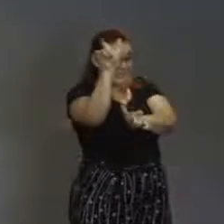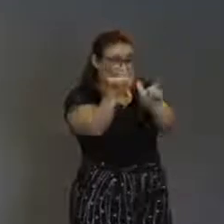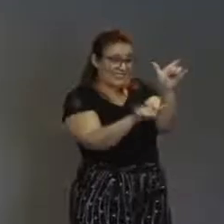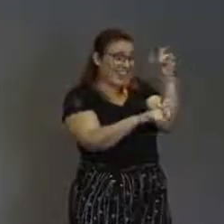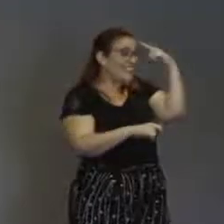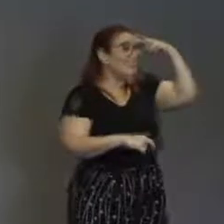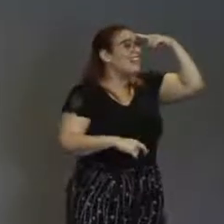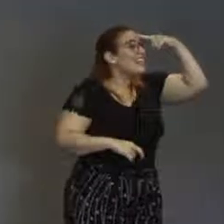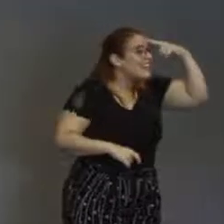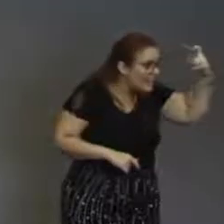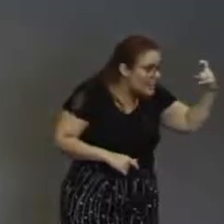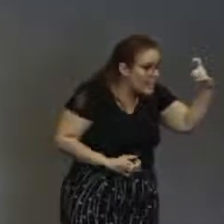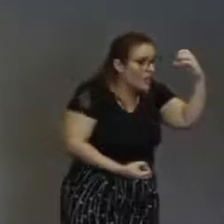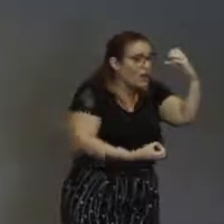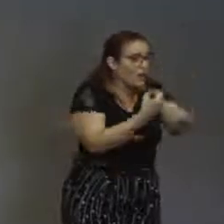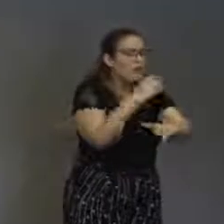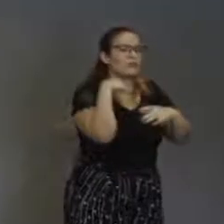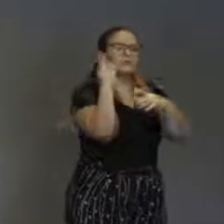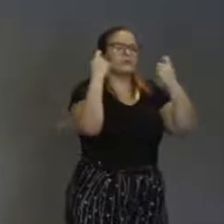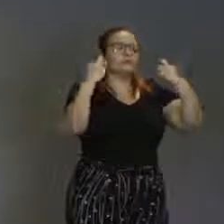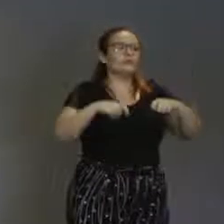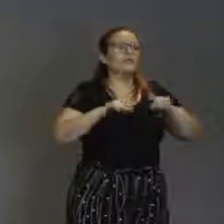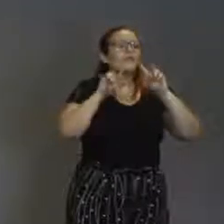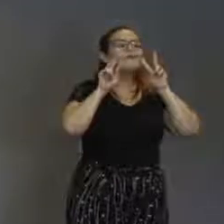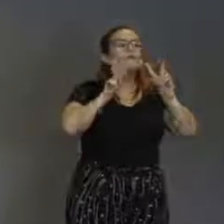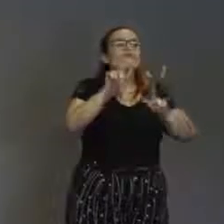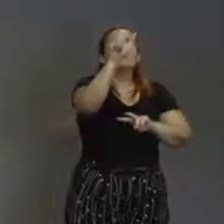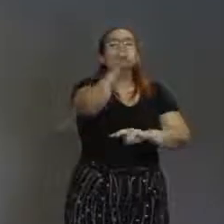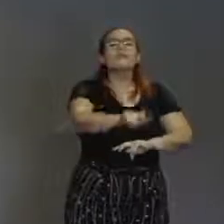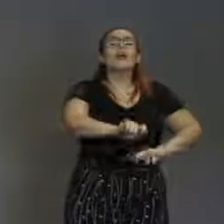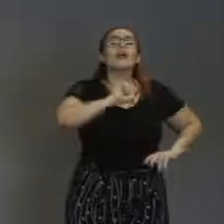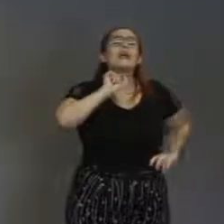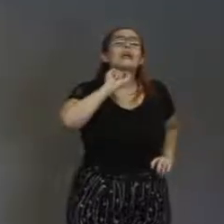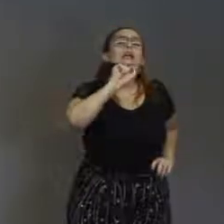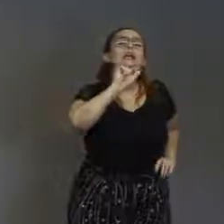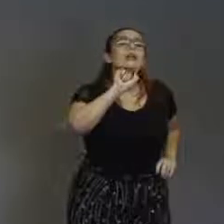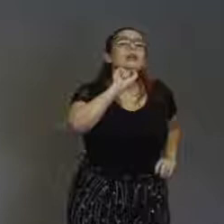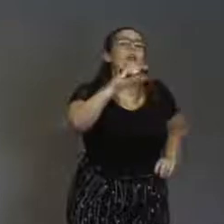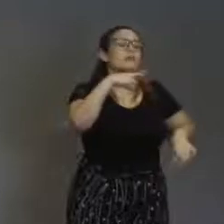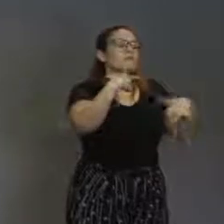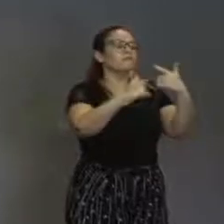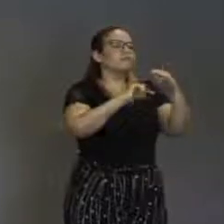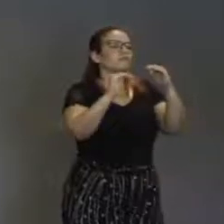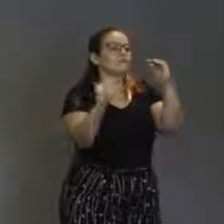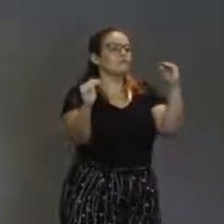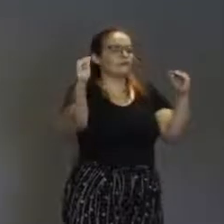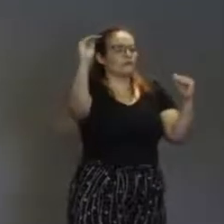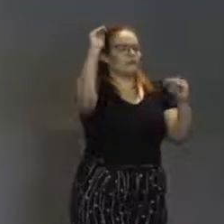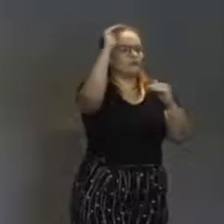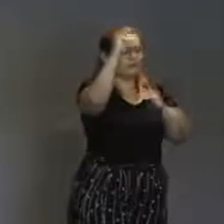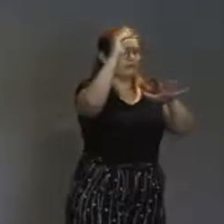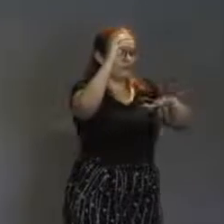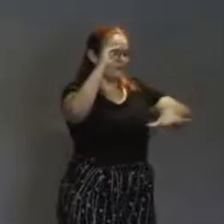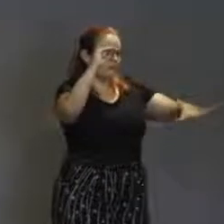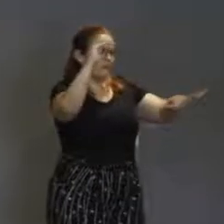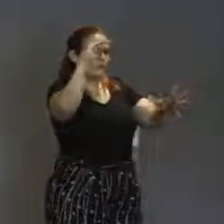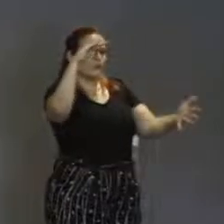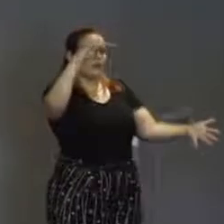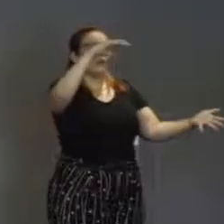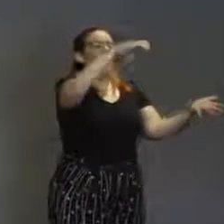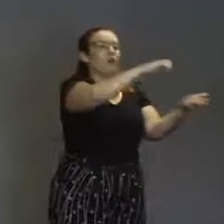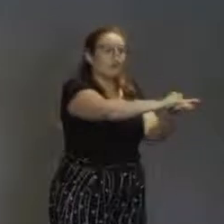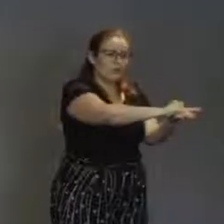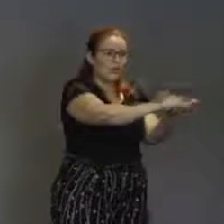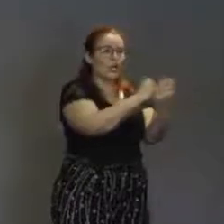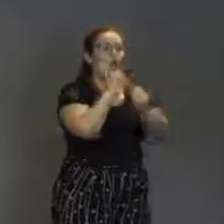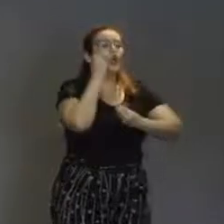a gente tem que ver quem são aqueles atores que têm papel preponderante, que eles ocupam muito mais espaço do que os outros, e como que a gente